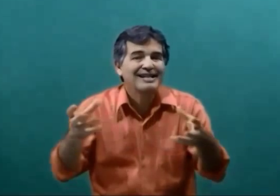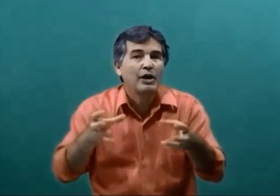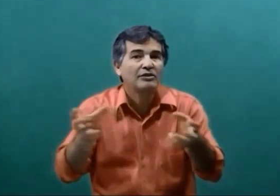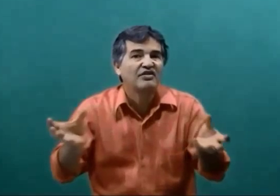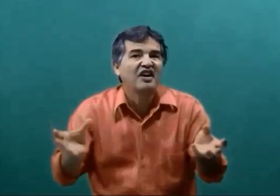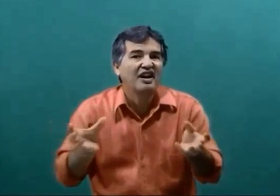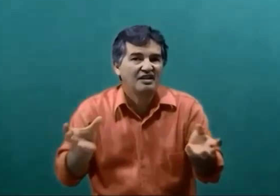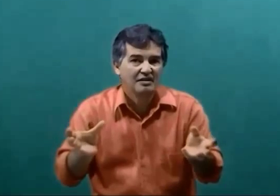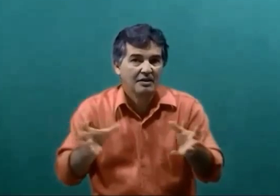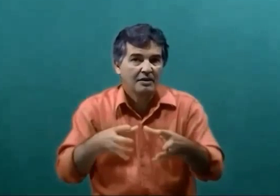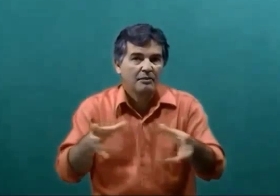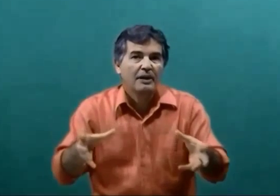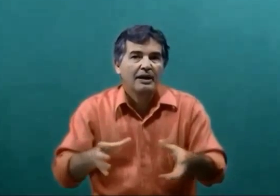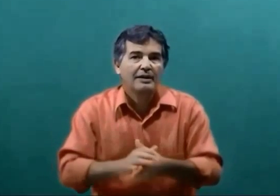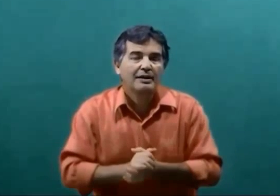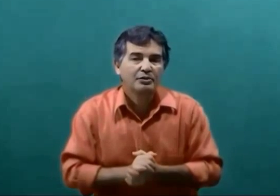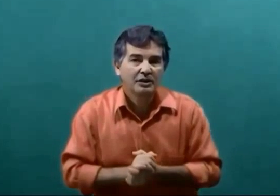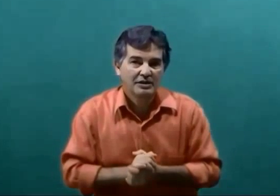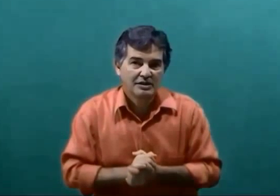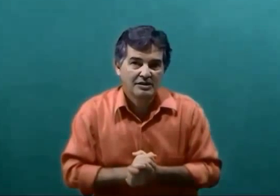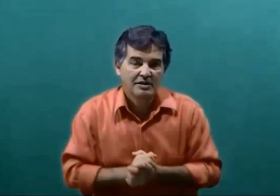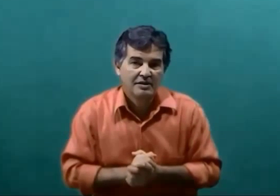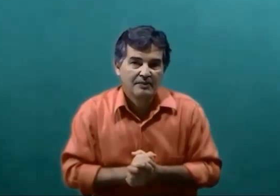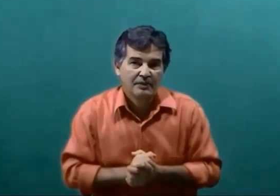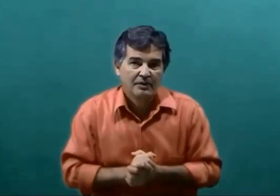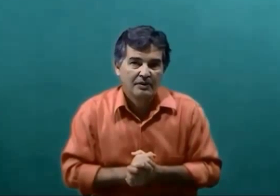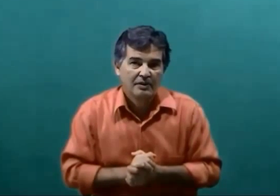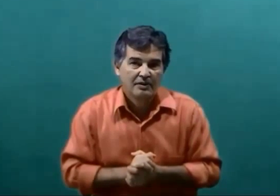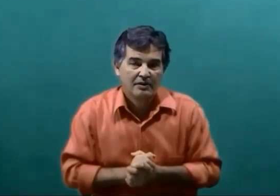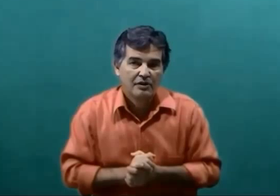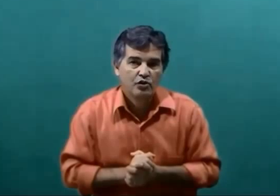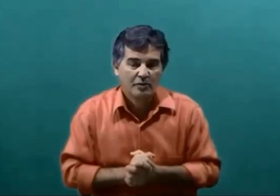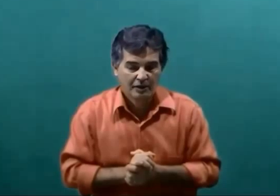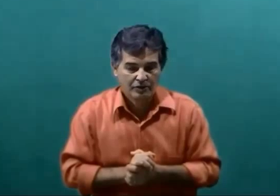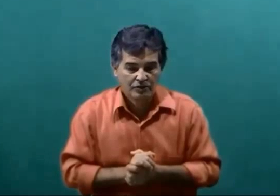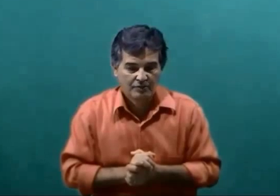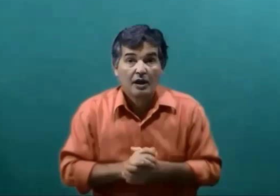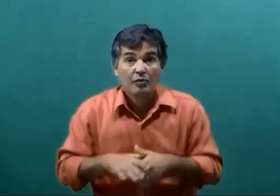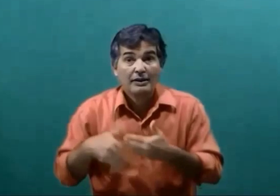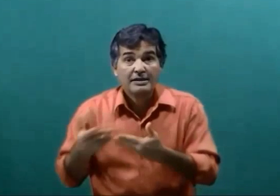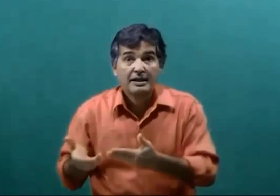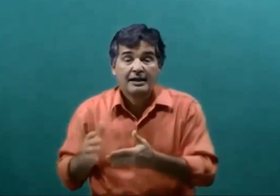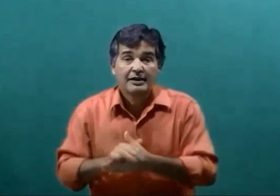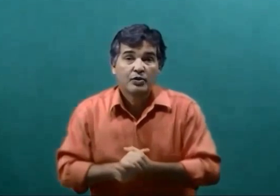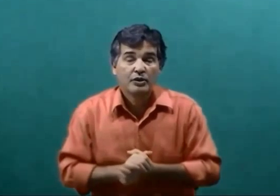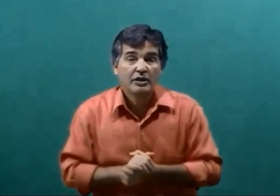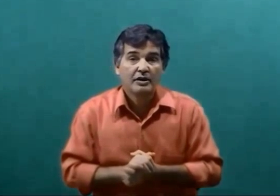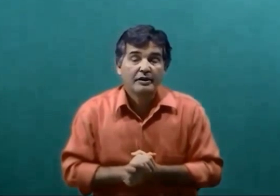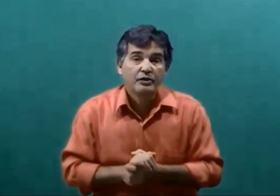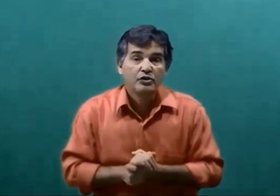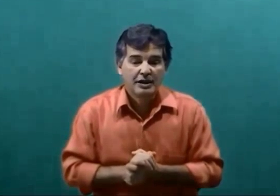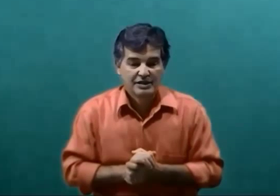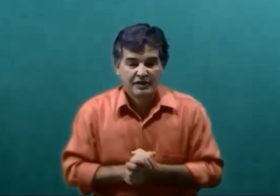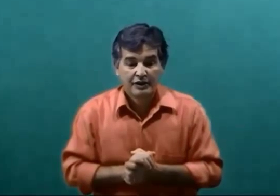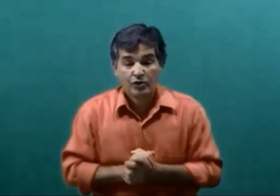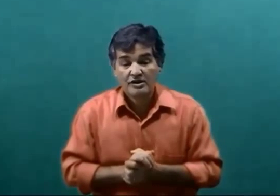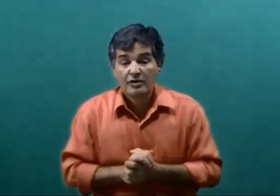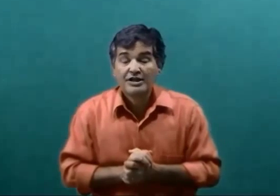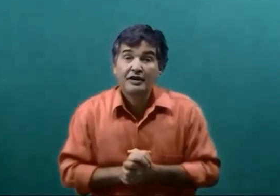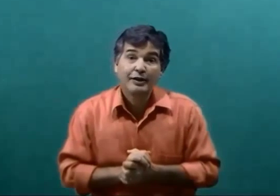sinal diferente para cada um desses instrumentos. Uma terceira categoria dos classificadores é o classificador